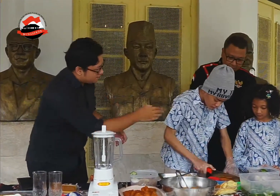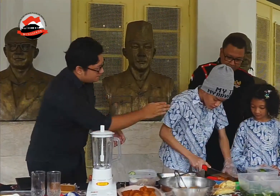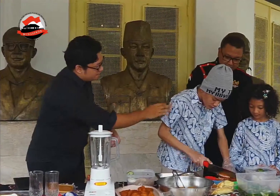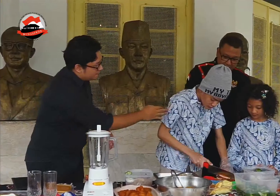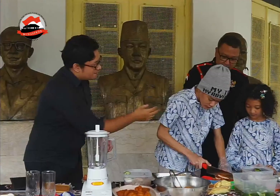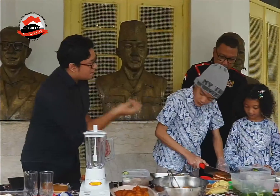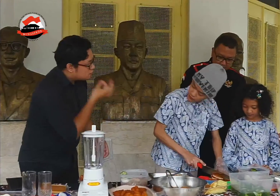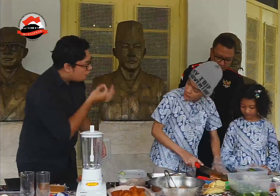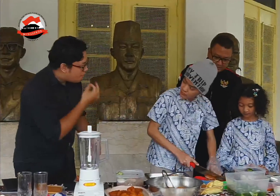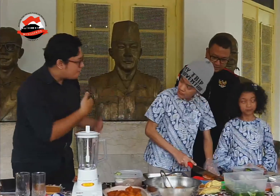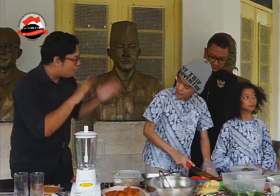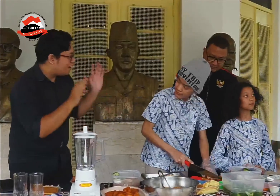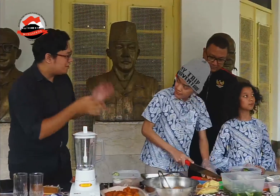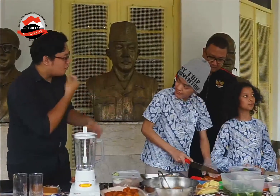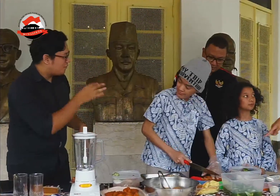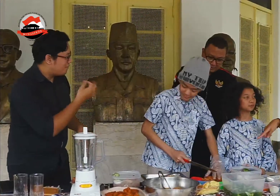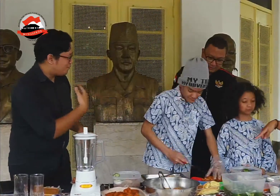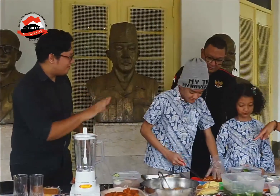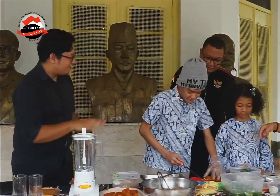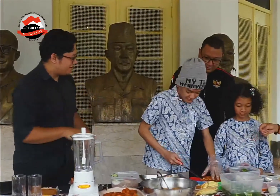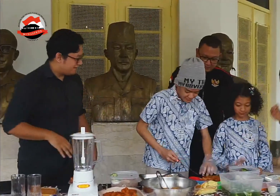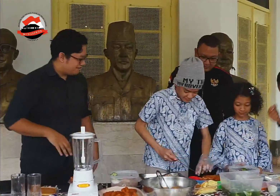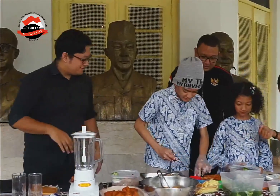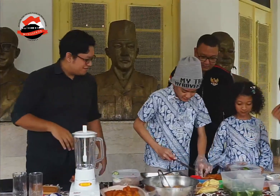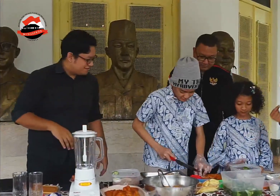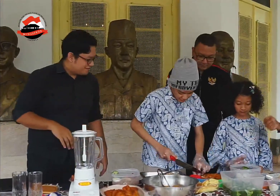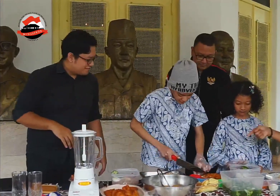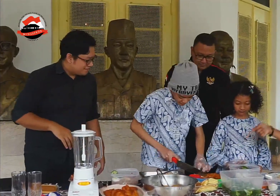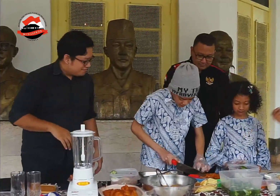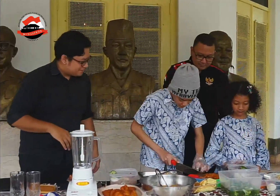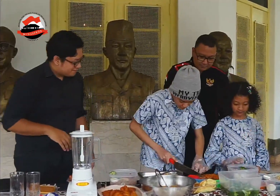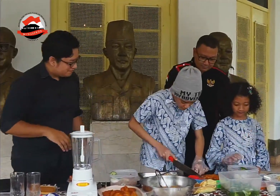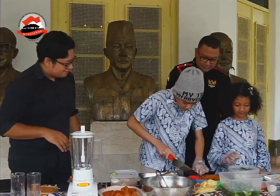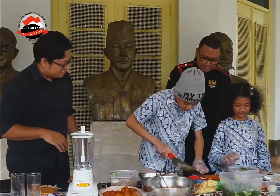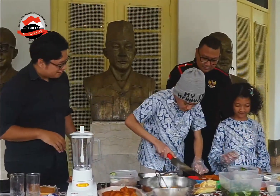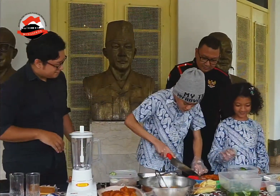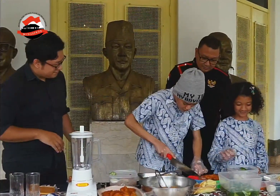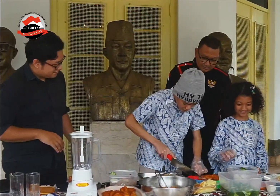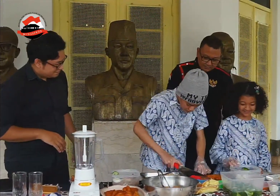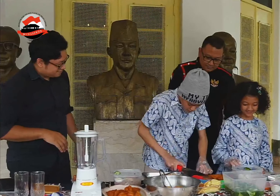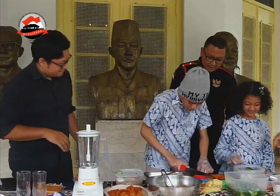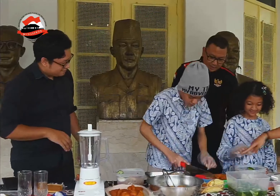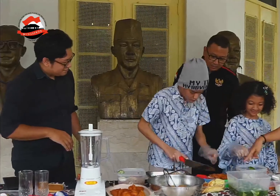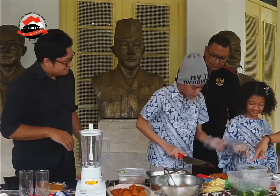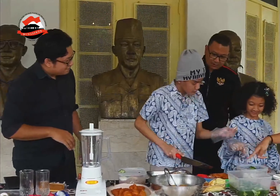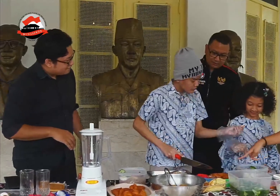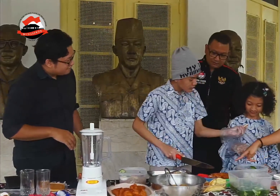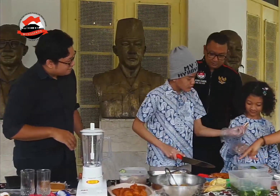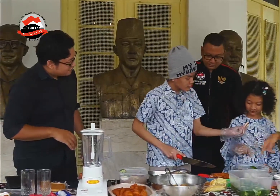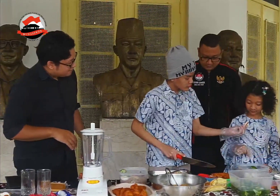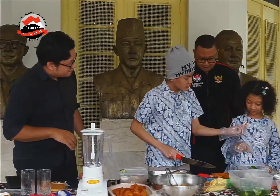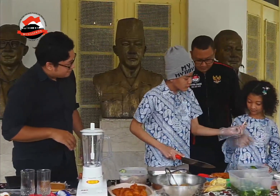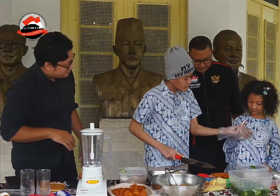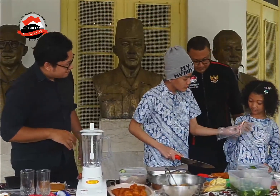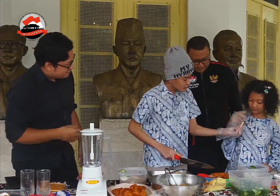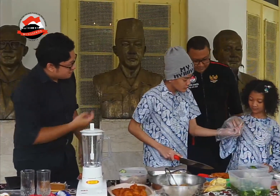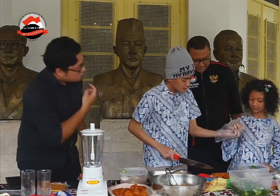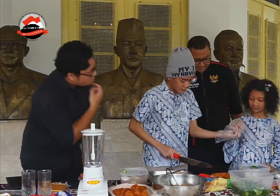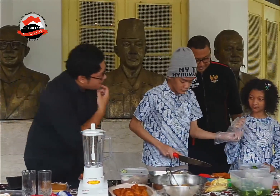dicoba, coba. Boleh. Sambil cicipin. Sambil Nada cicip. Juga mau coba. Nyicip. Mau coba sambil nyoba. Cicip. Ambil, boleh. Mau nah, dicoba coba. Dulu satu.